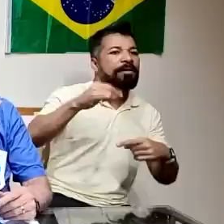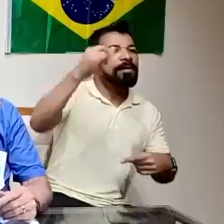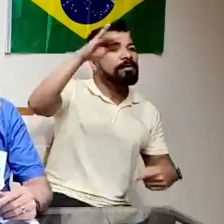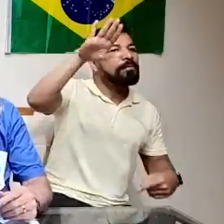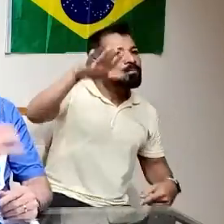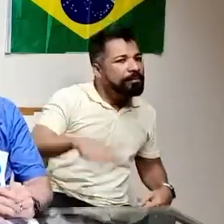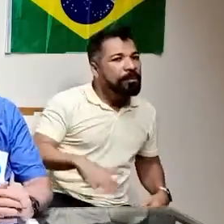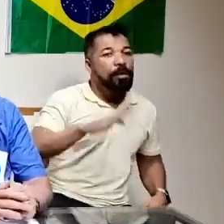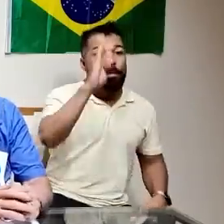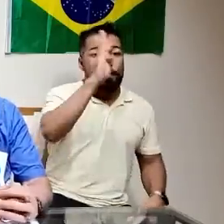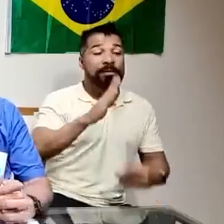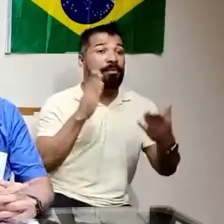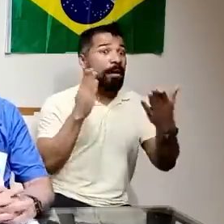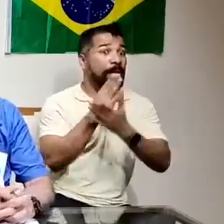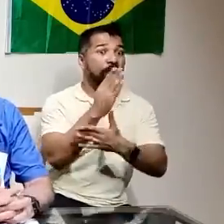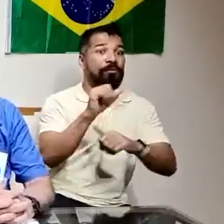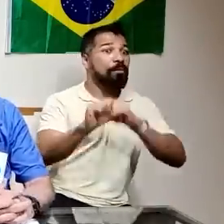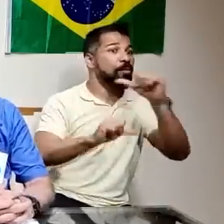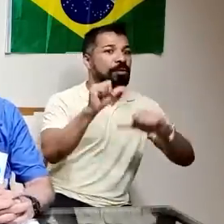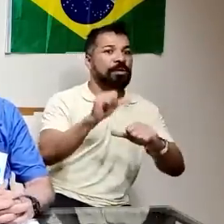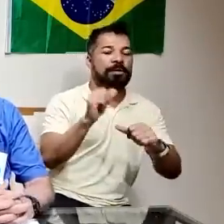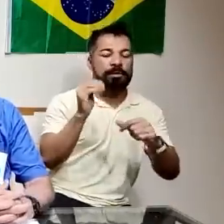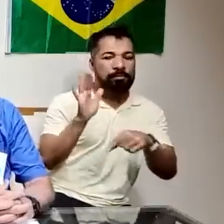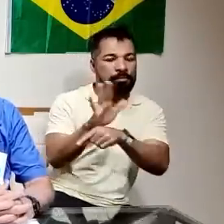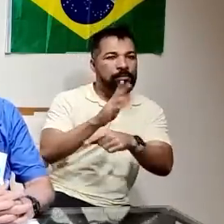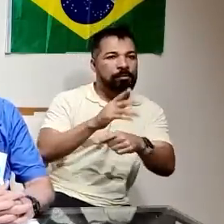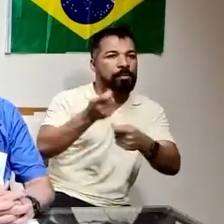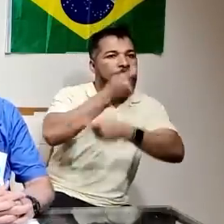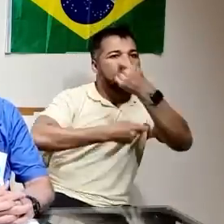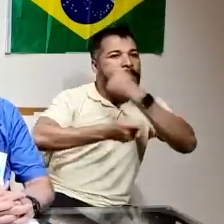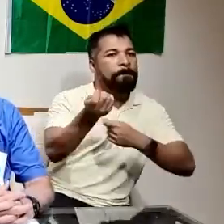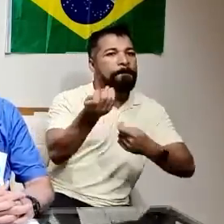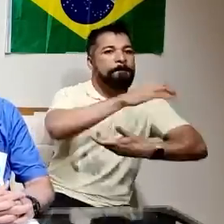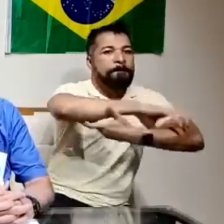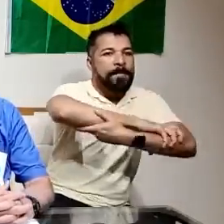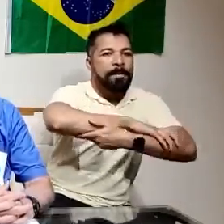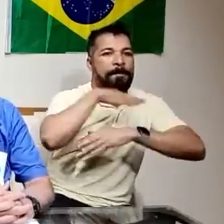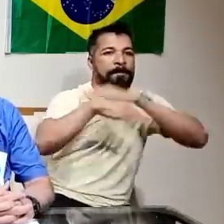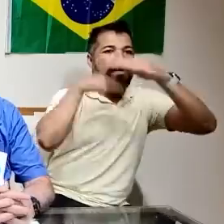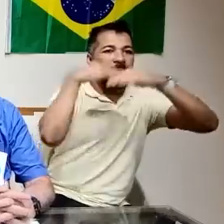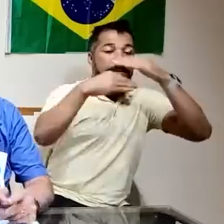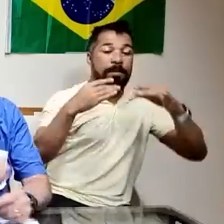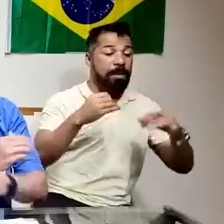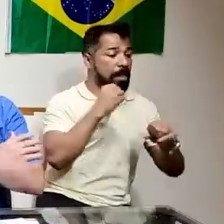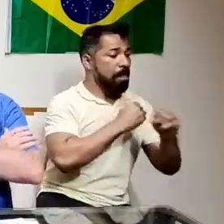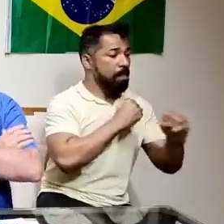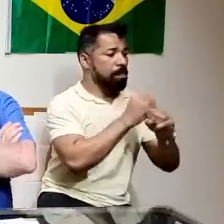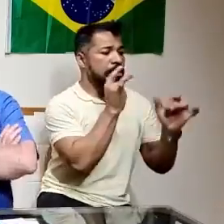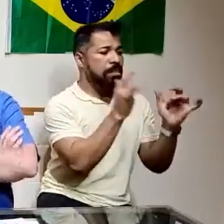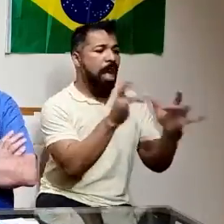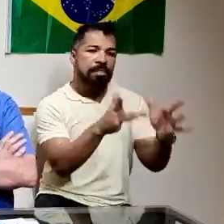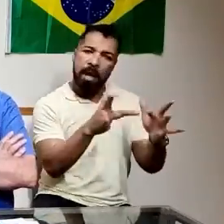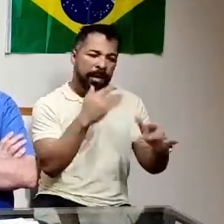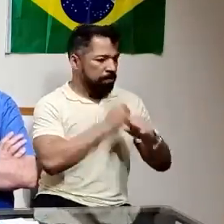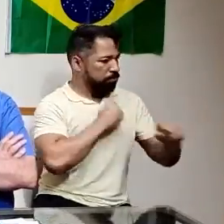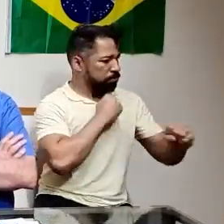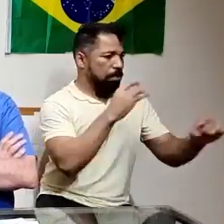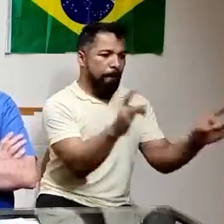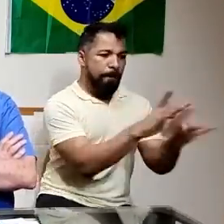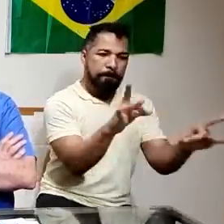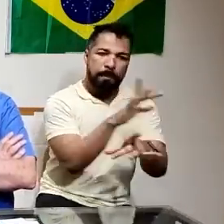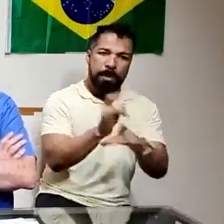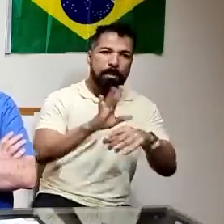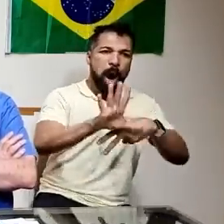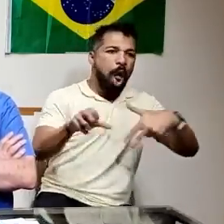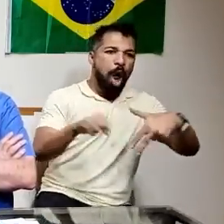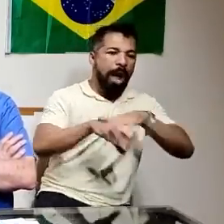O Brasil aprovou reformas para o mercado. O Brasil fez uma aliança com a prosperidade. Concluiu as obras que estavam inacabadas, afastou a corrupção,